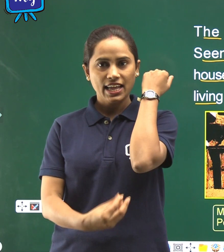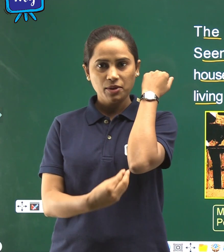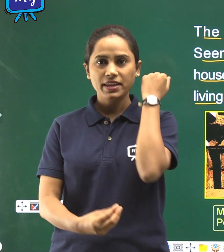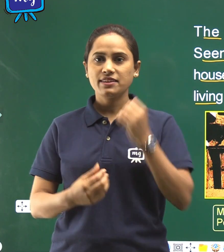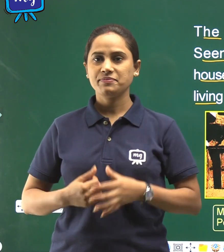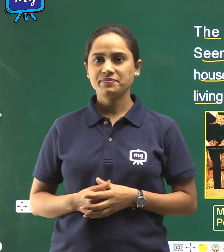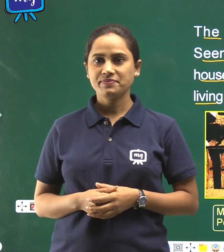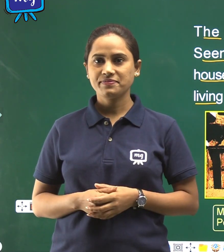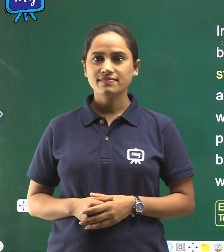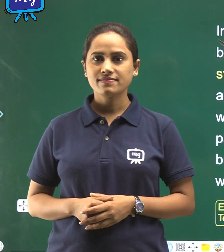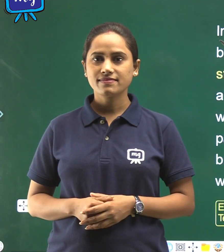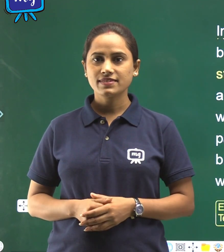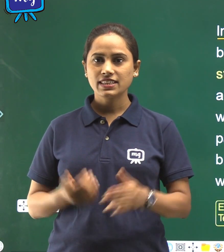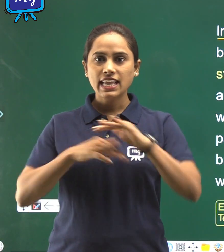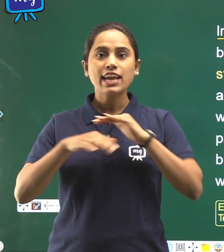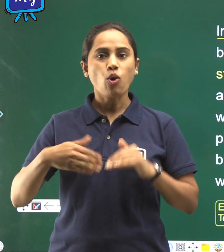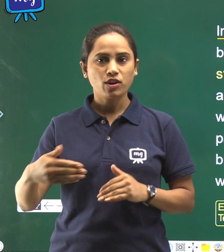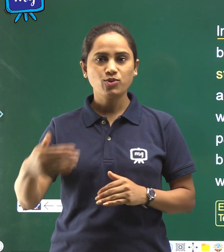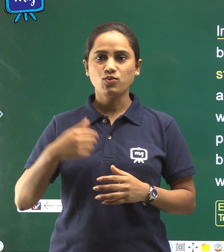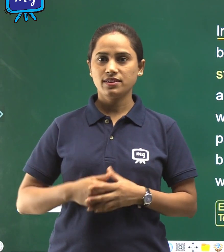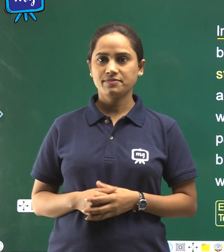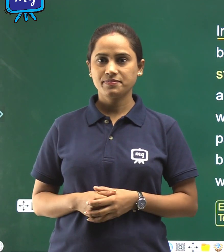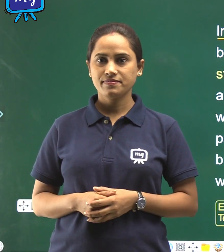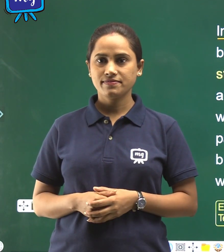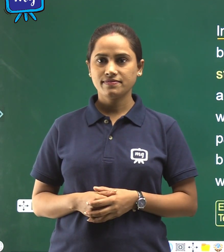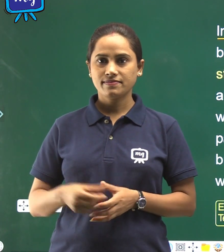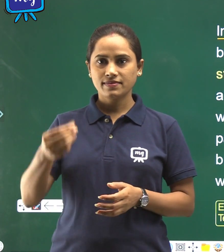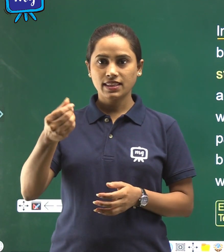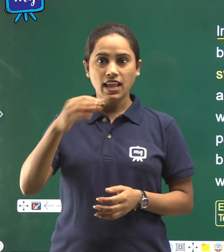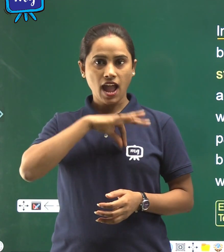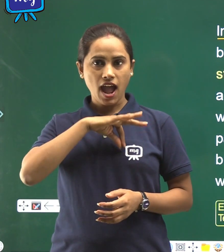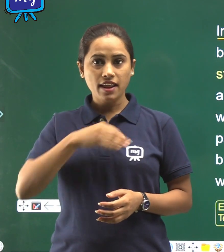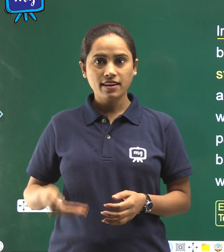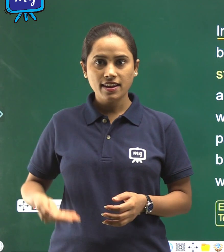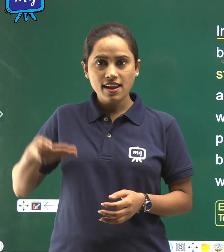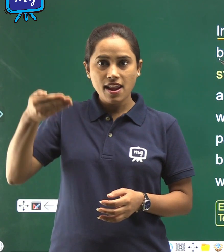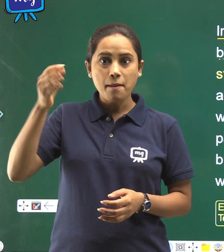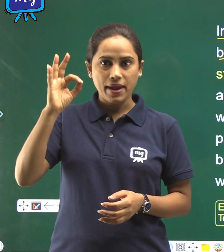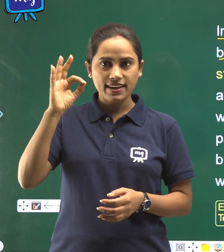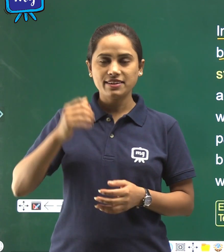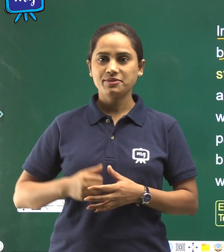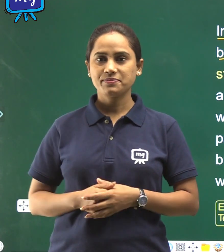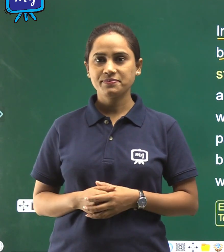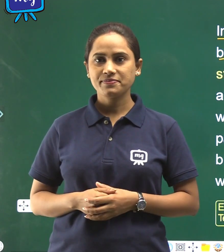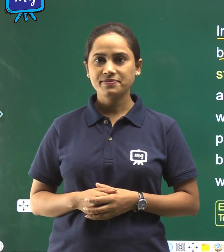गरीबी, in order to earn better,